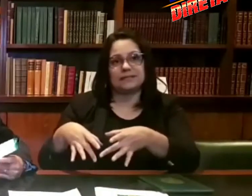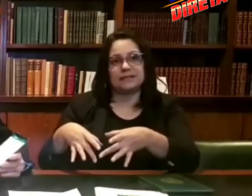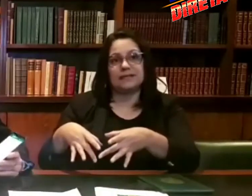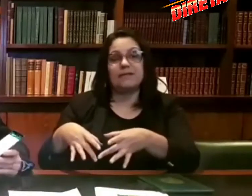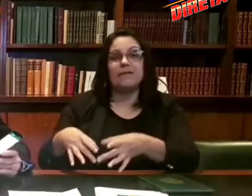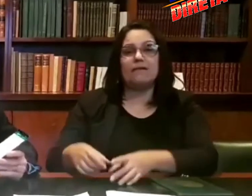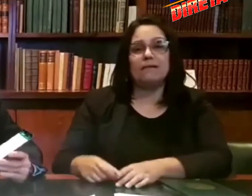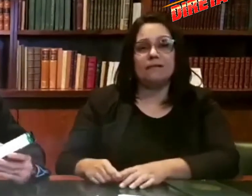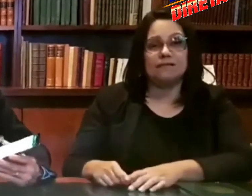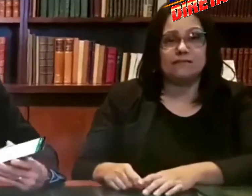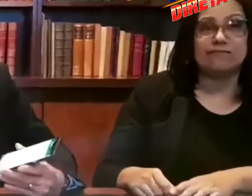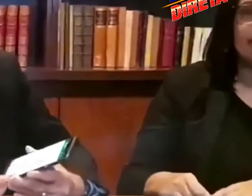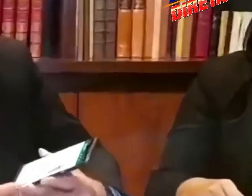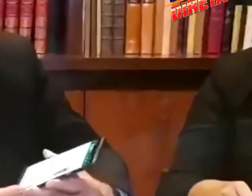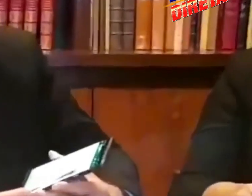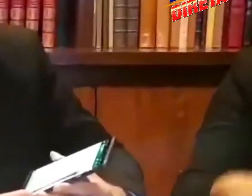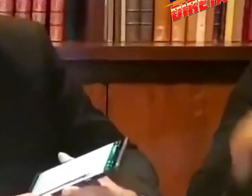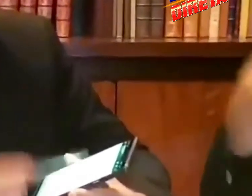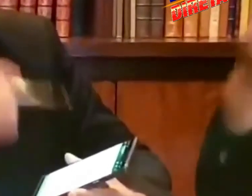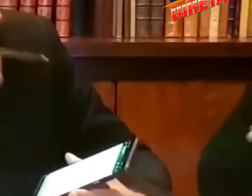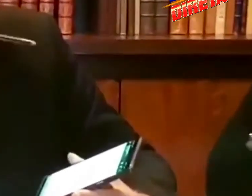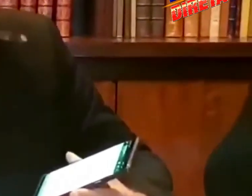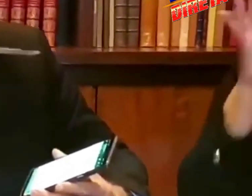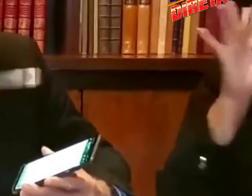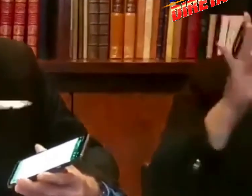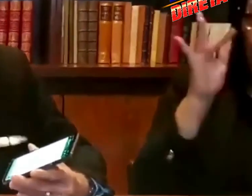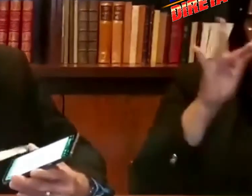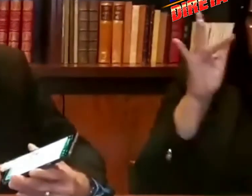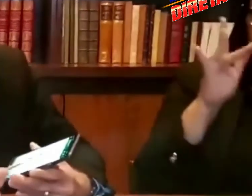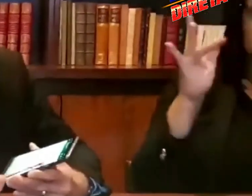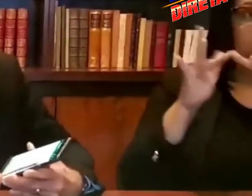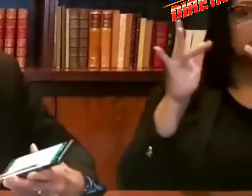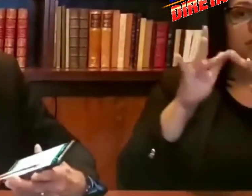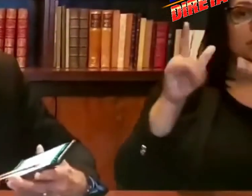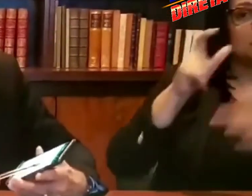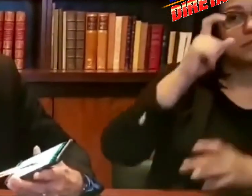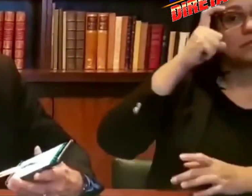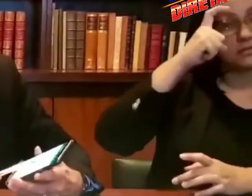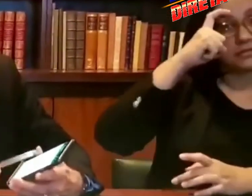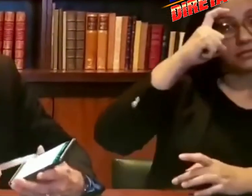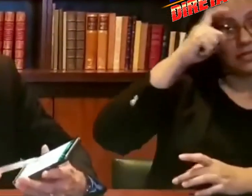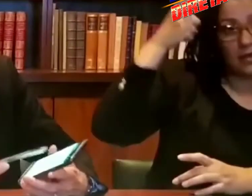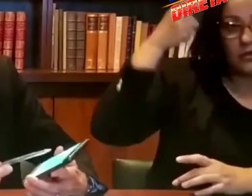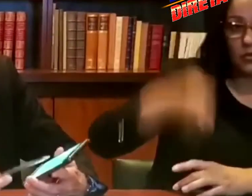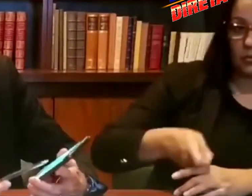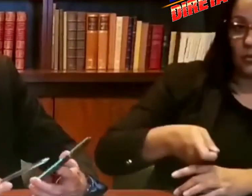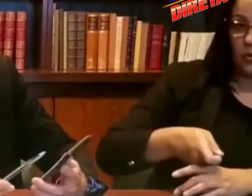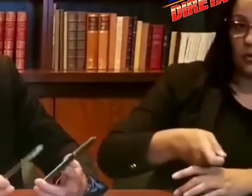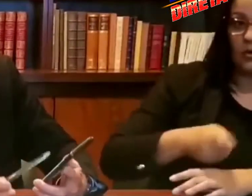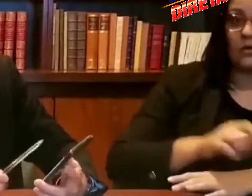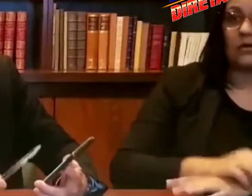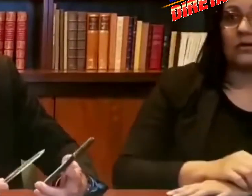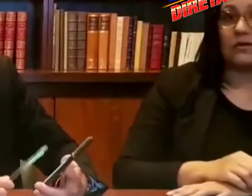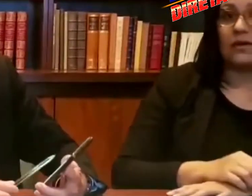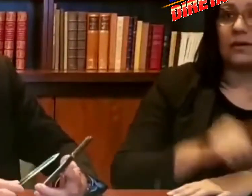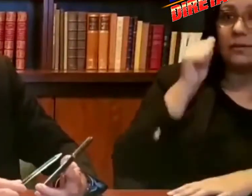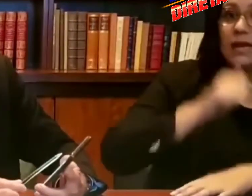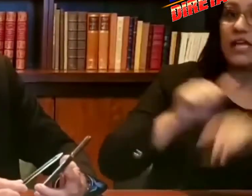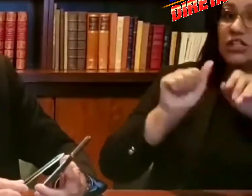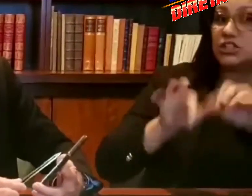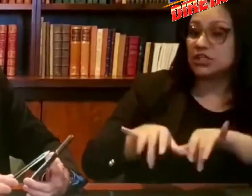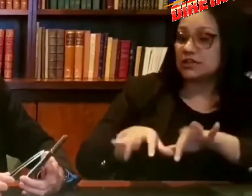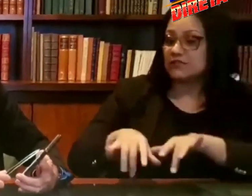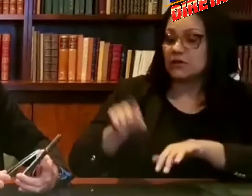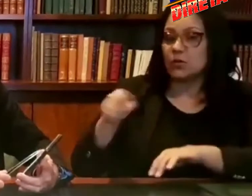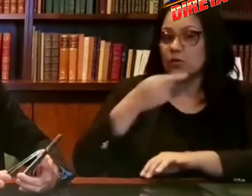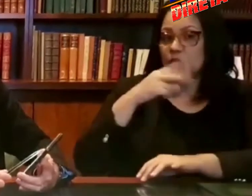tentando. Ela fica tentando contato com o senhor Sérgio Moro, né? Ela escreve aqui: